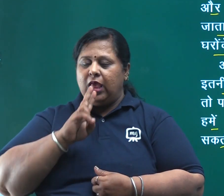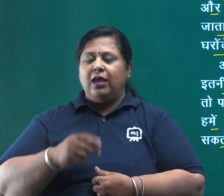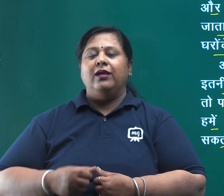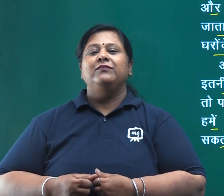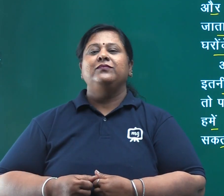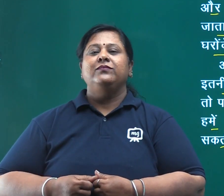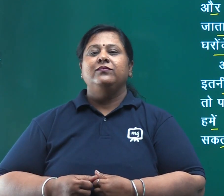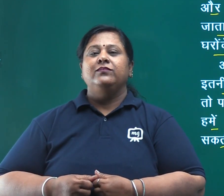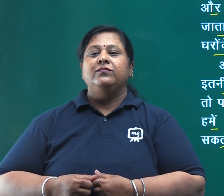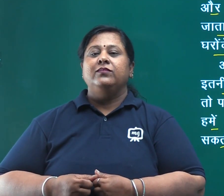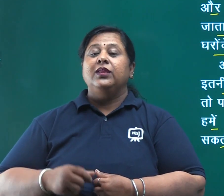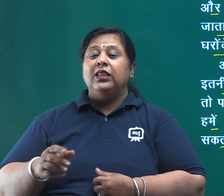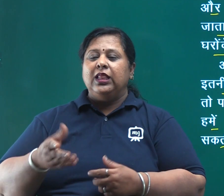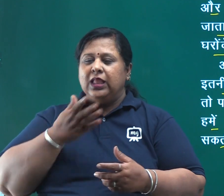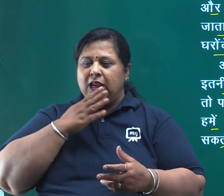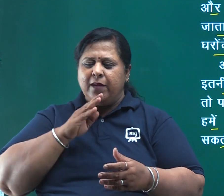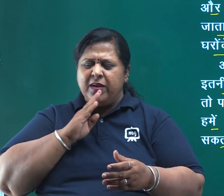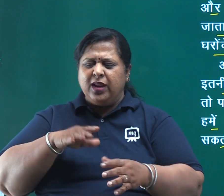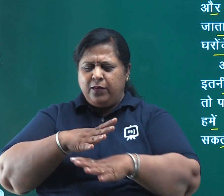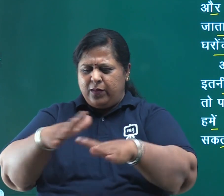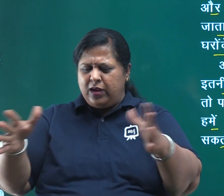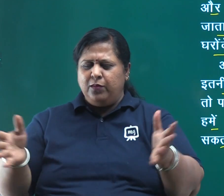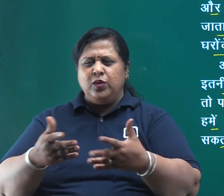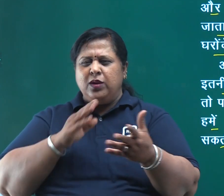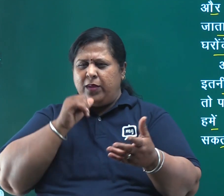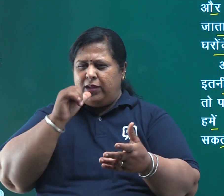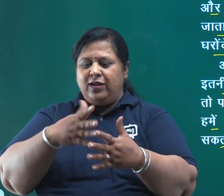हैं कि दरिया